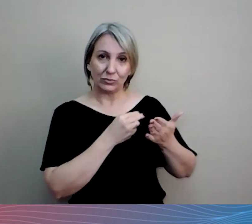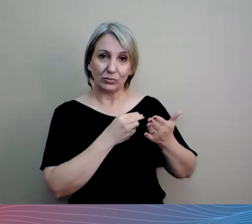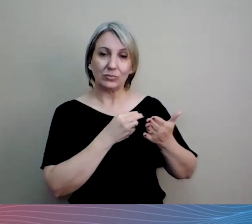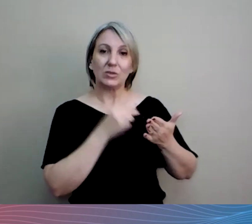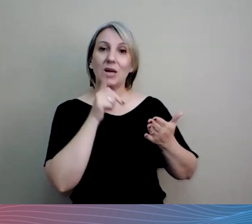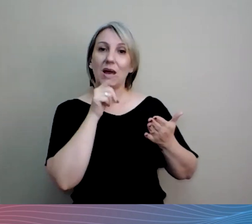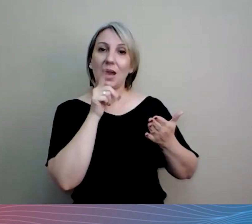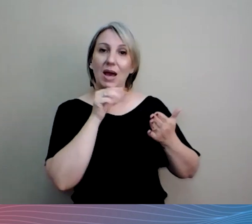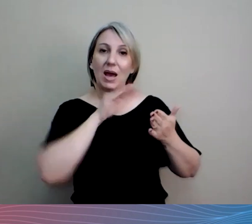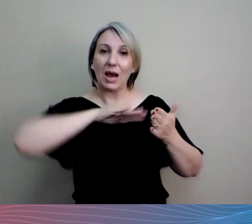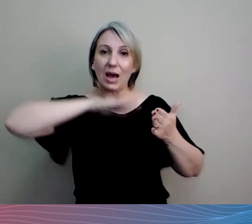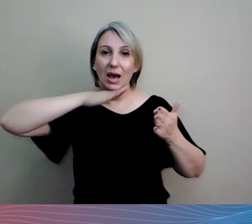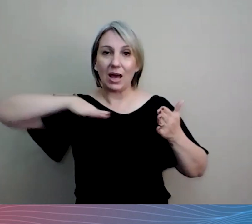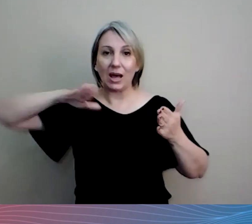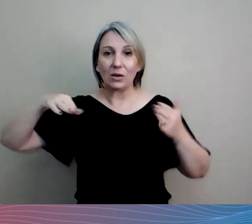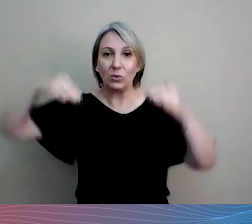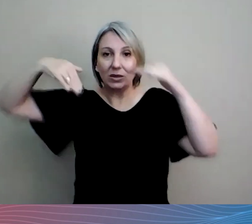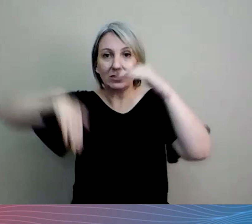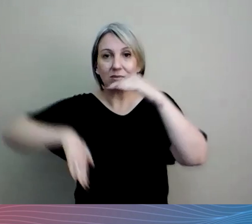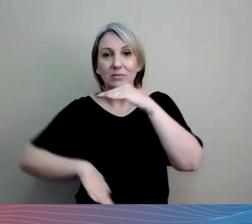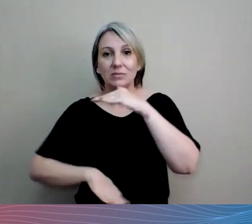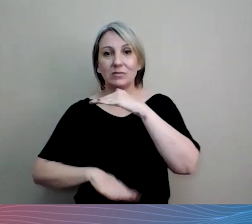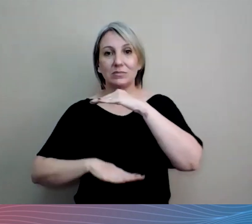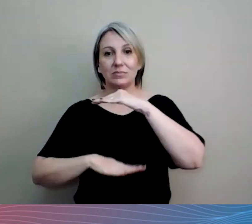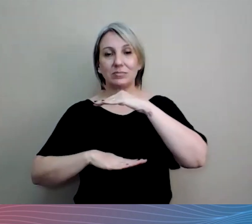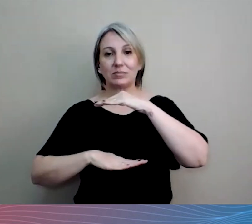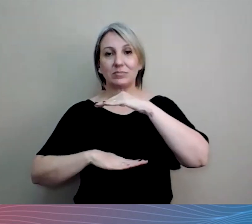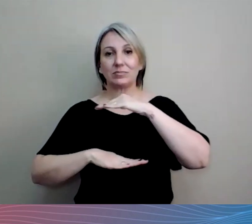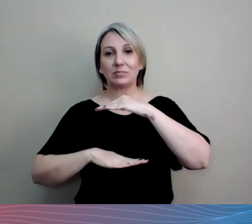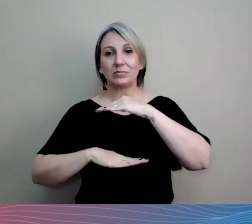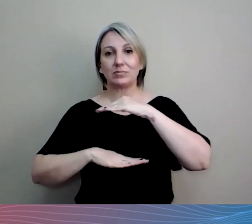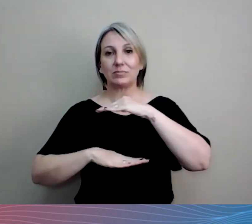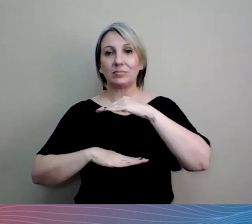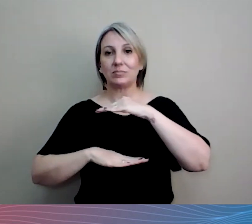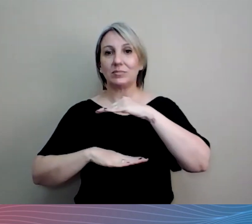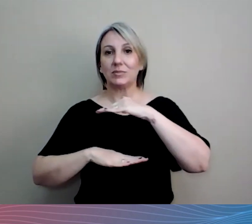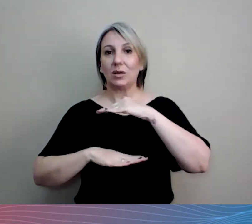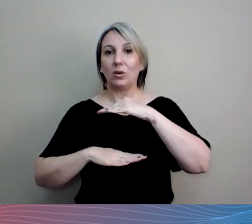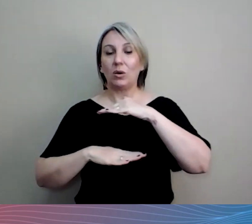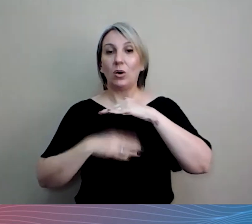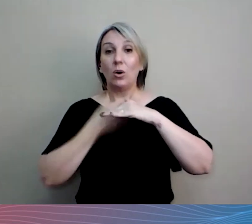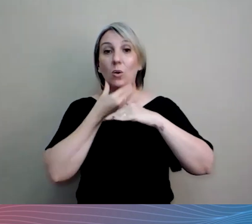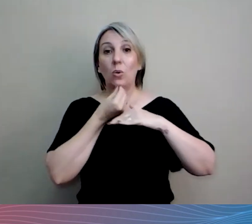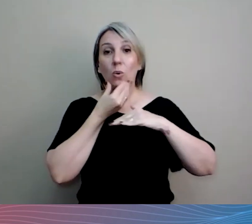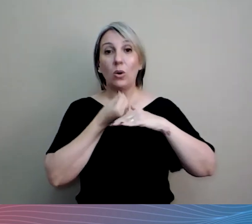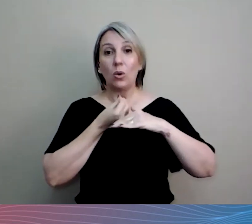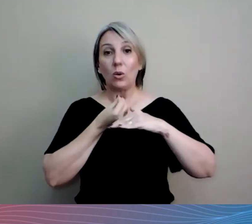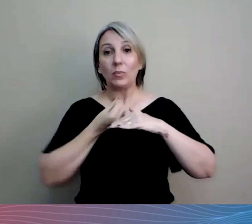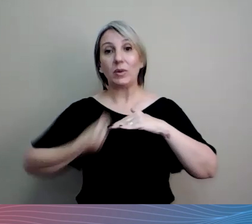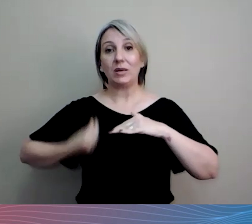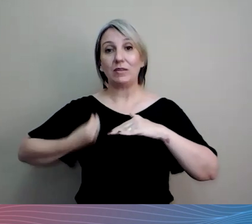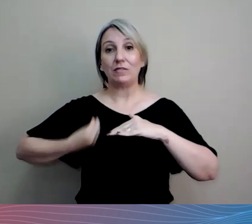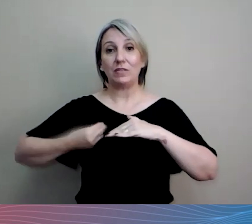está debaixo da terra. Então, o homem que vive na superfície da terra não tem